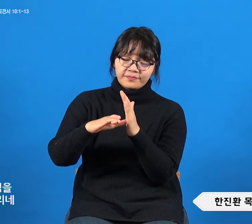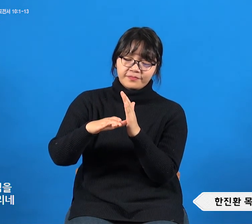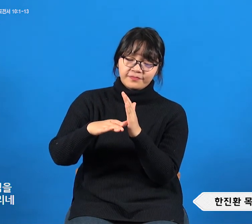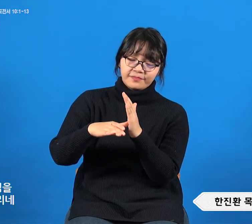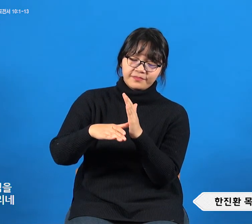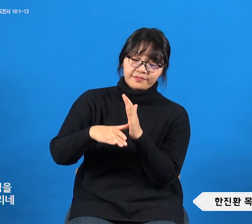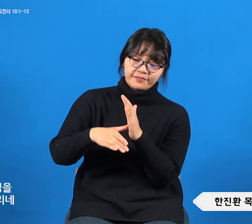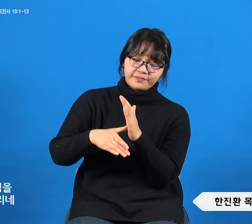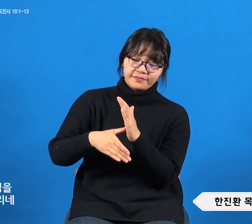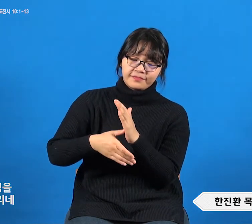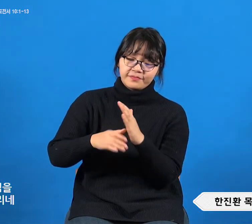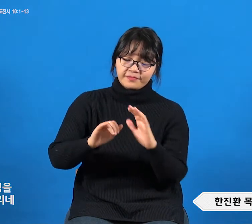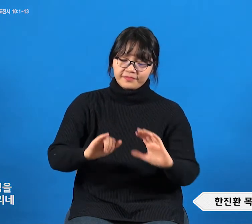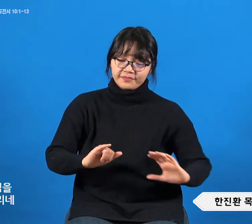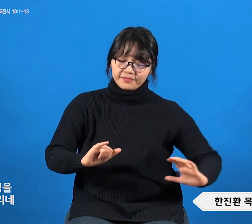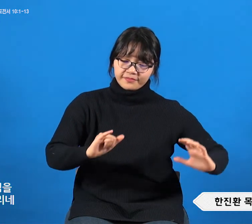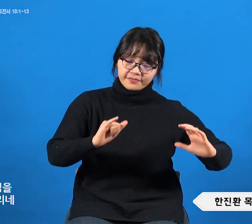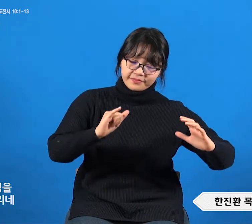때에